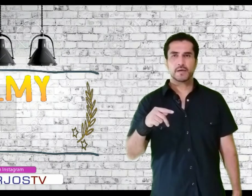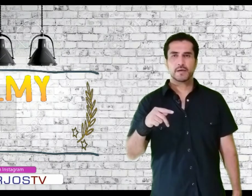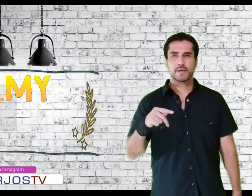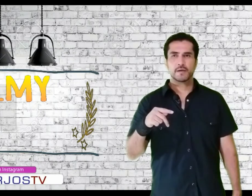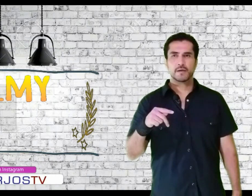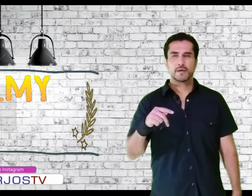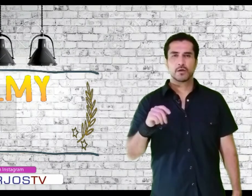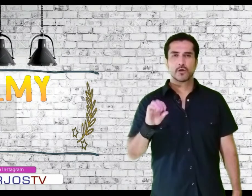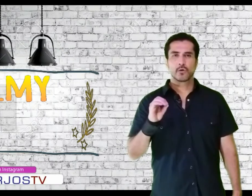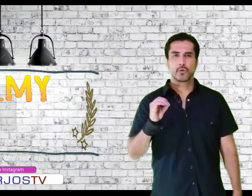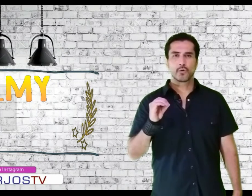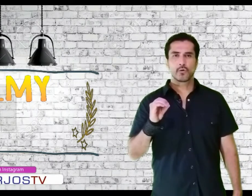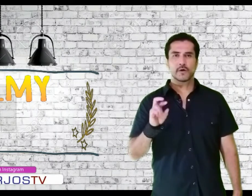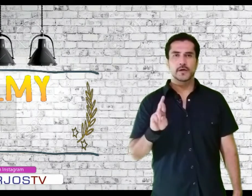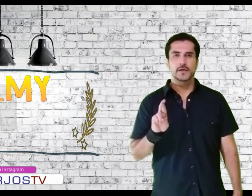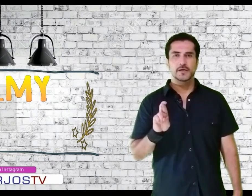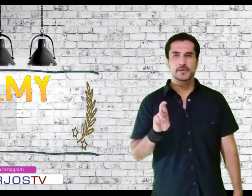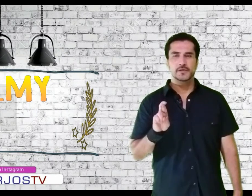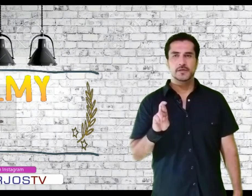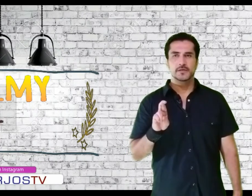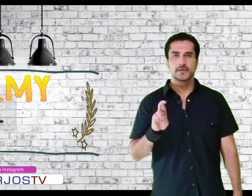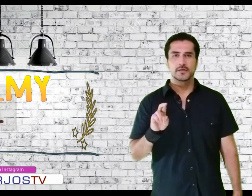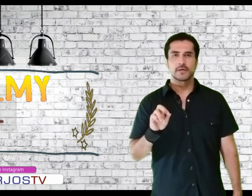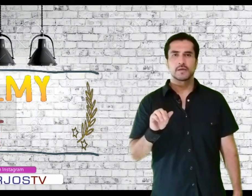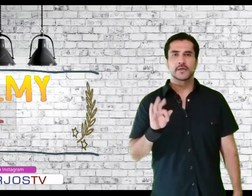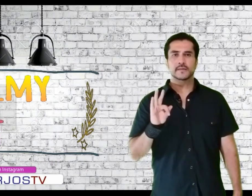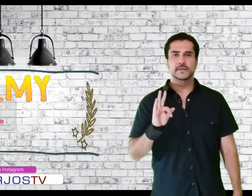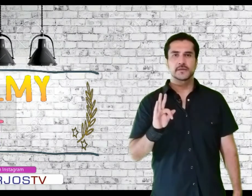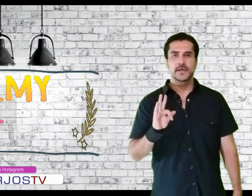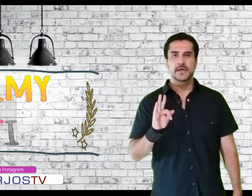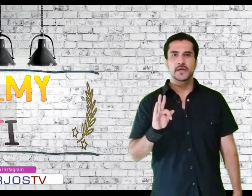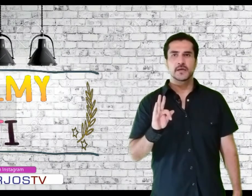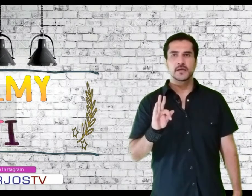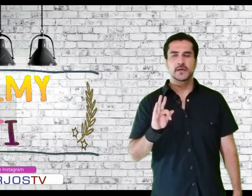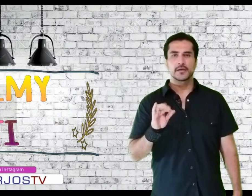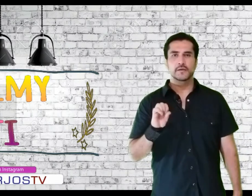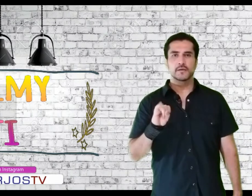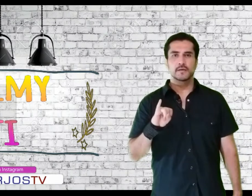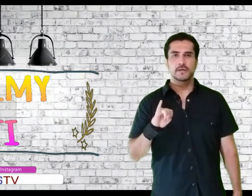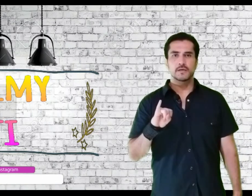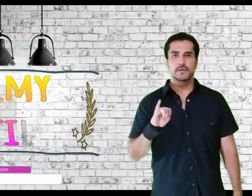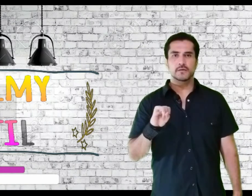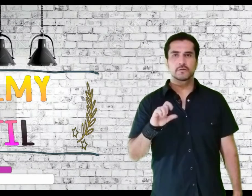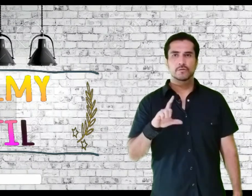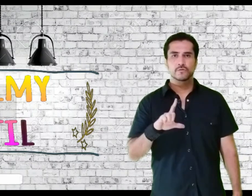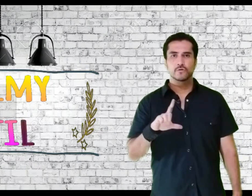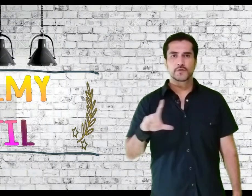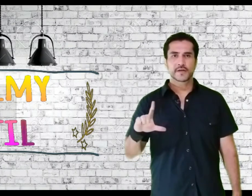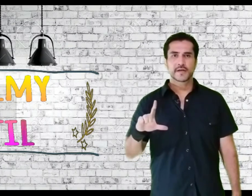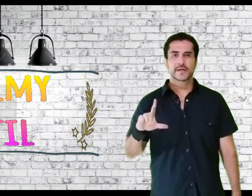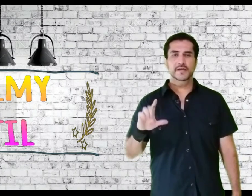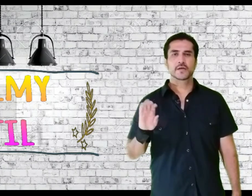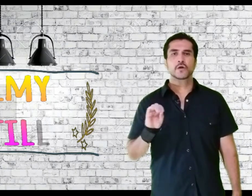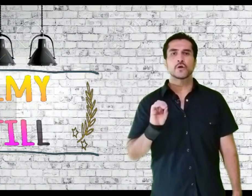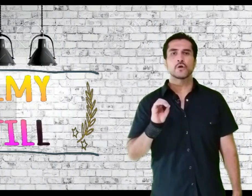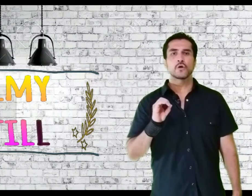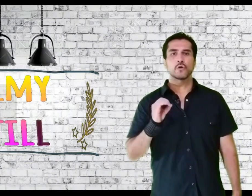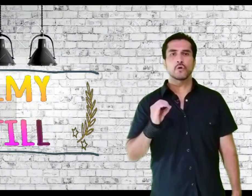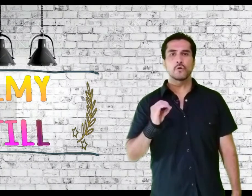P, O, R, T, I, doble L,